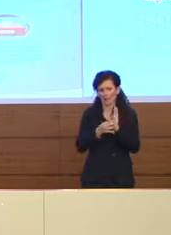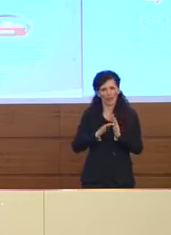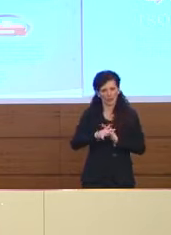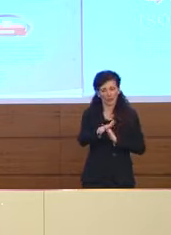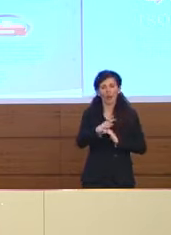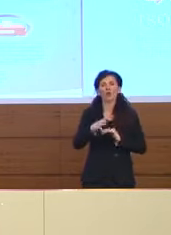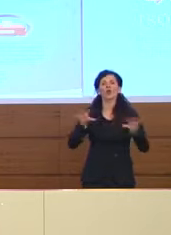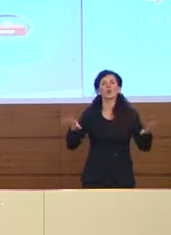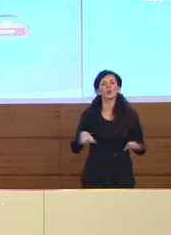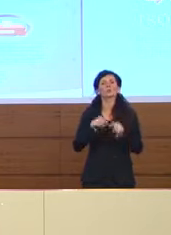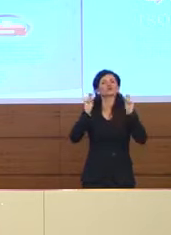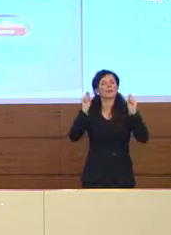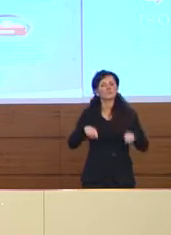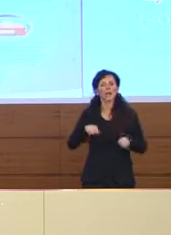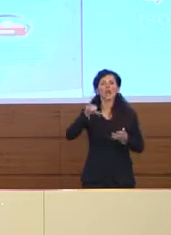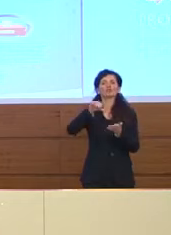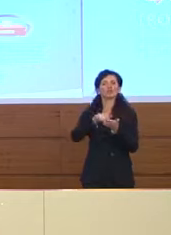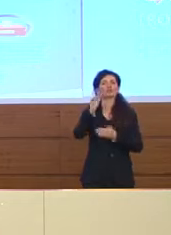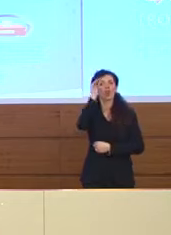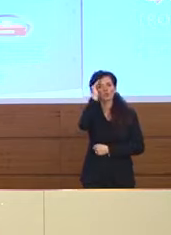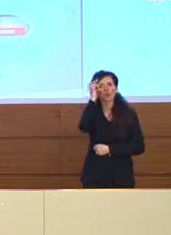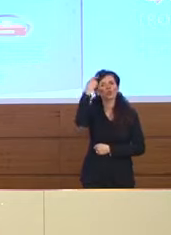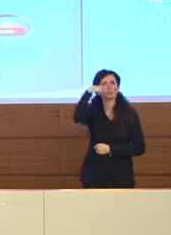ascolto psicologico un